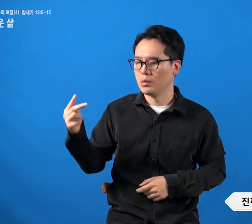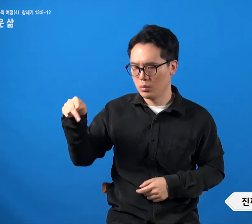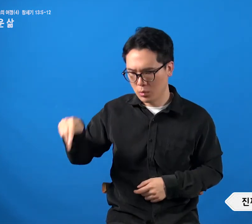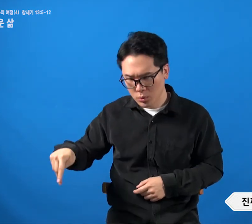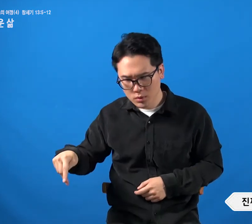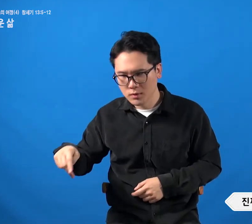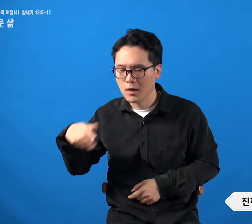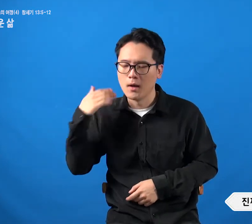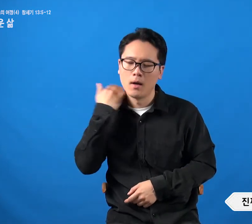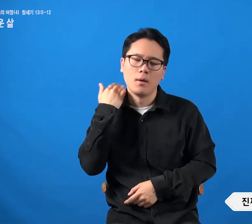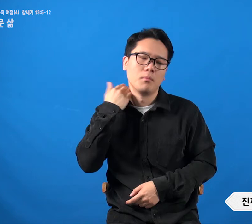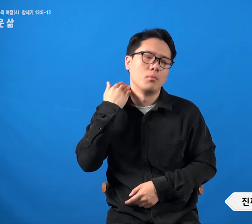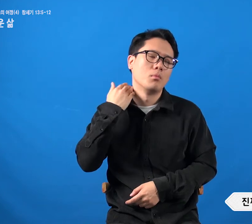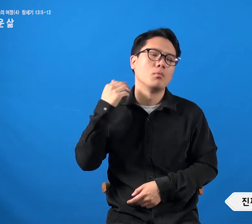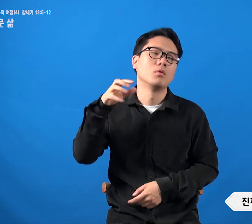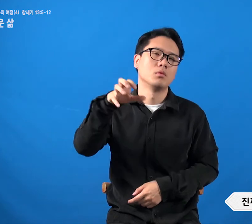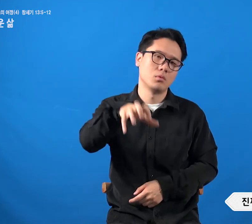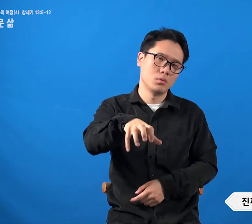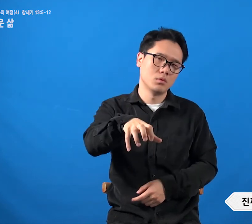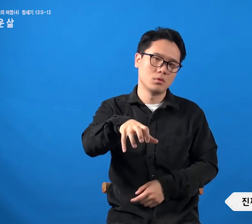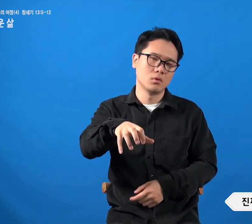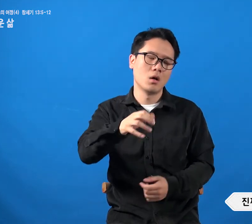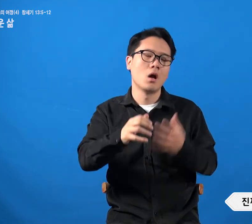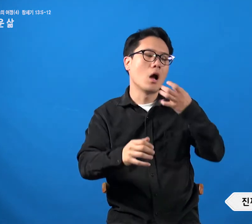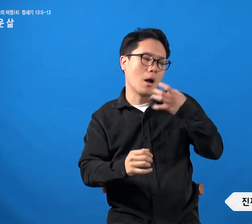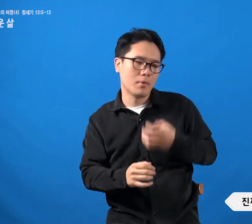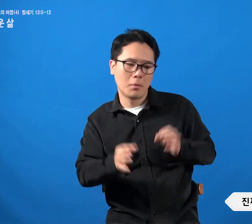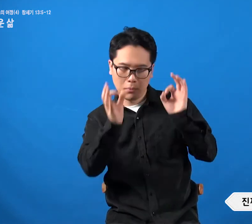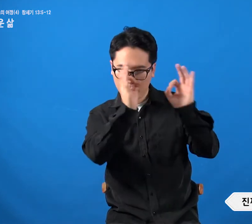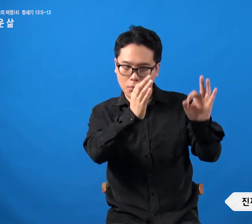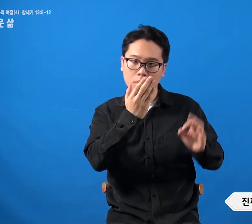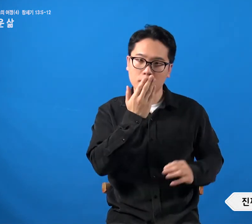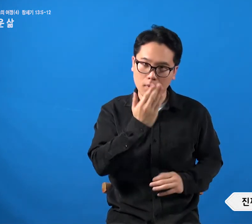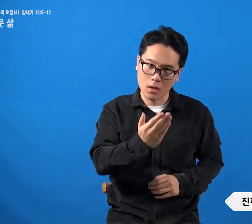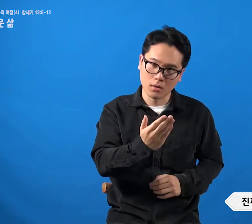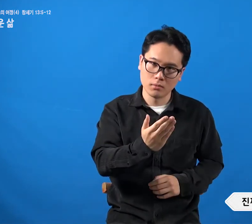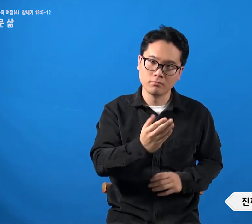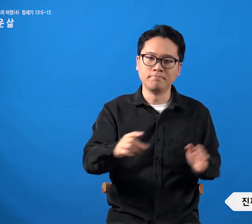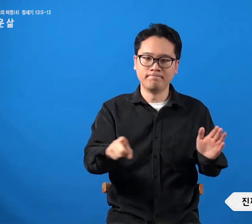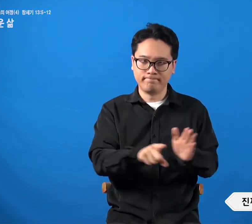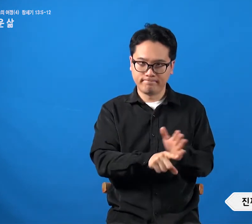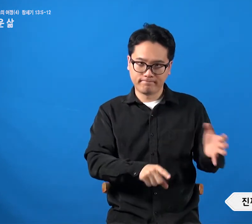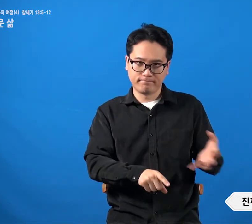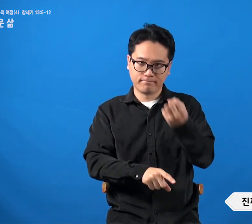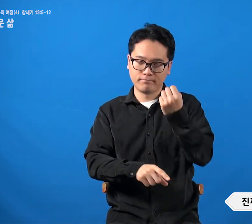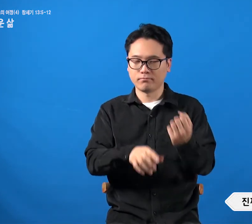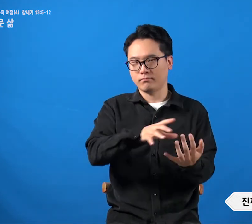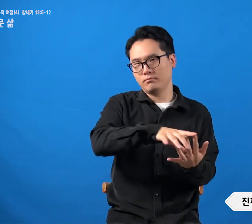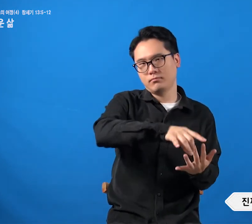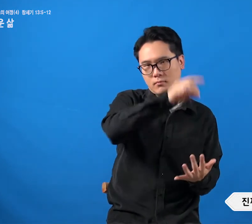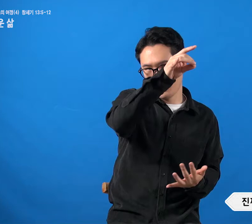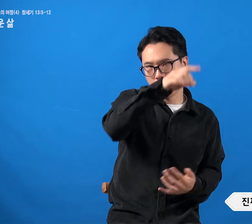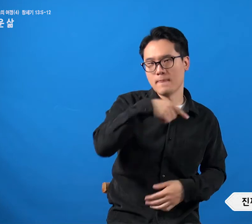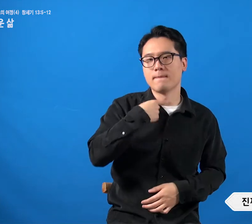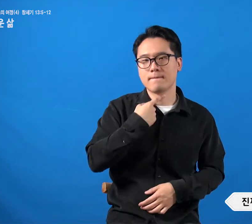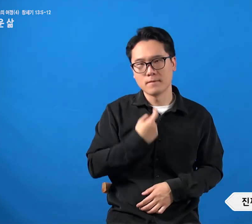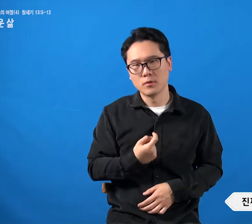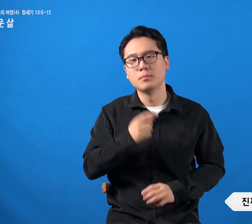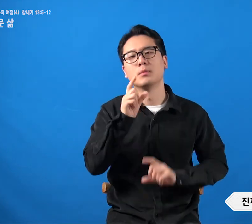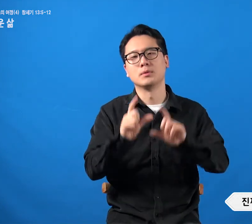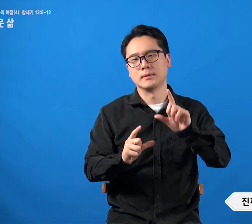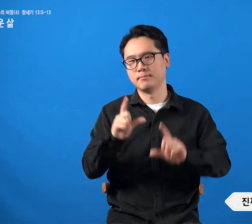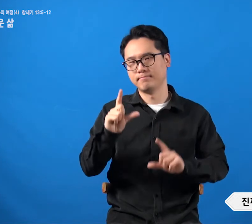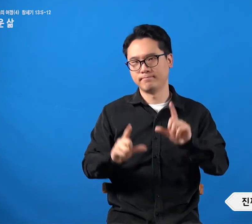보게 하시는 하나님으로 인해 그가 믿음의 선택을 했던 모습을